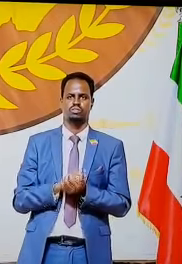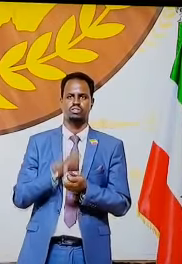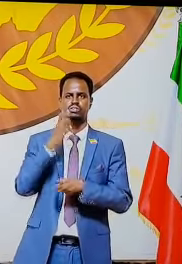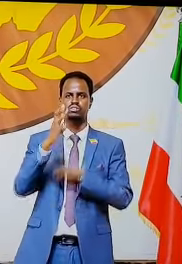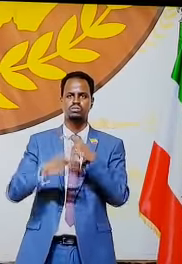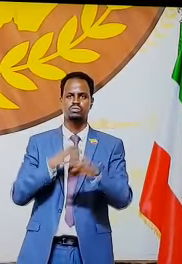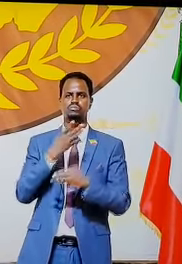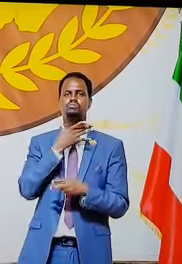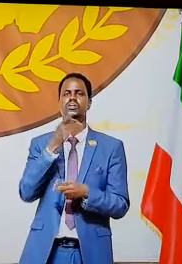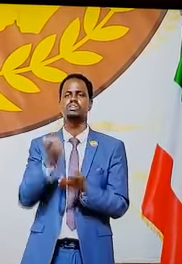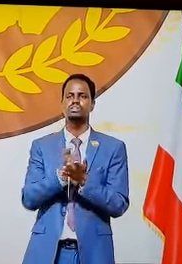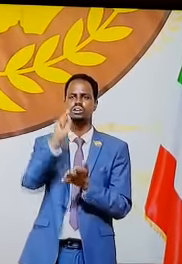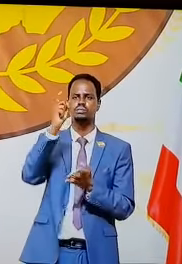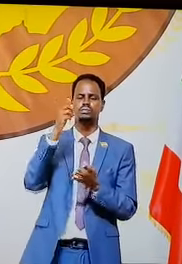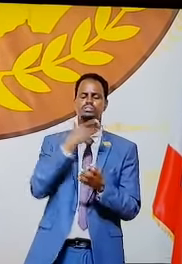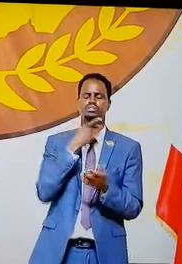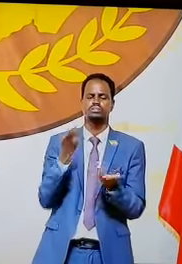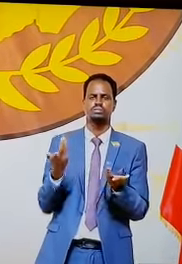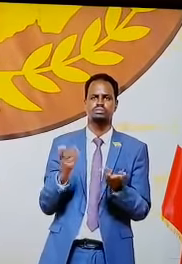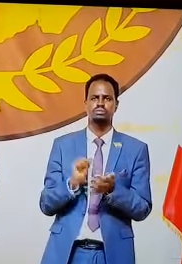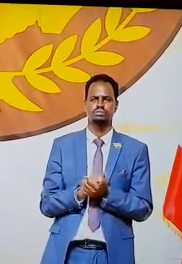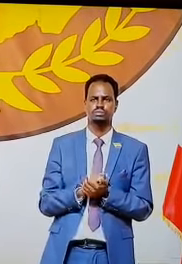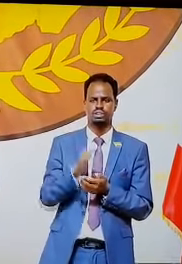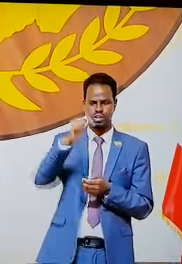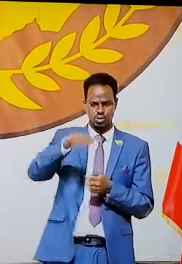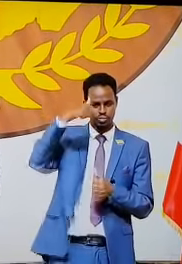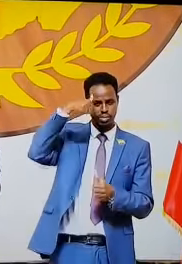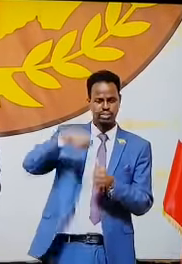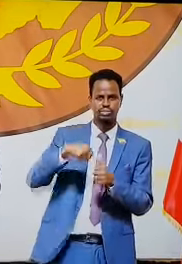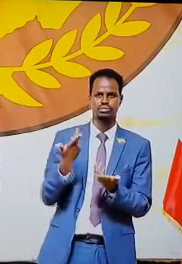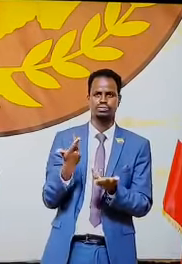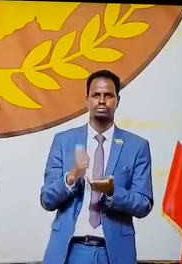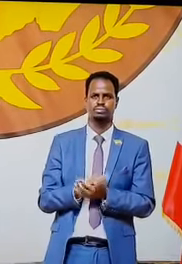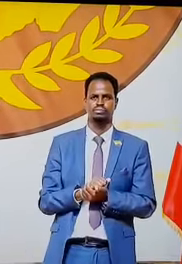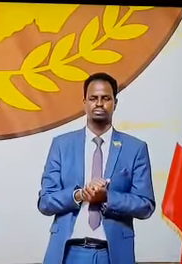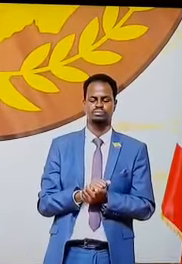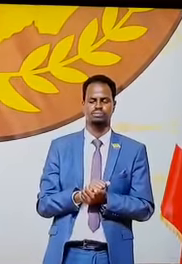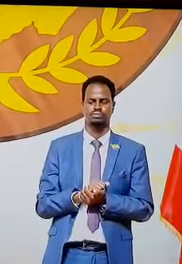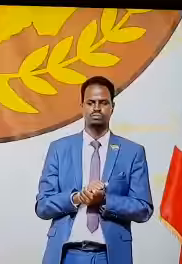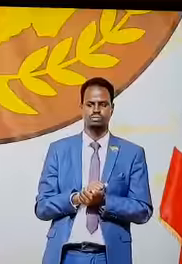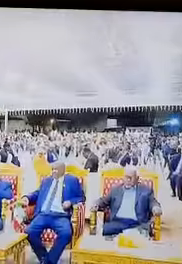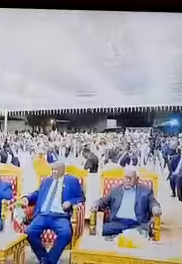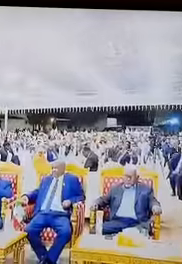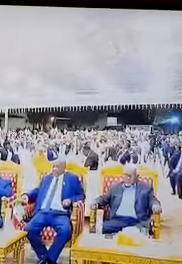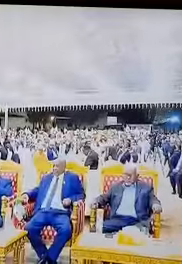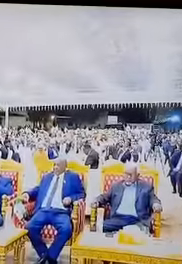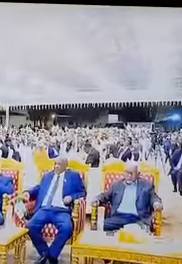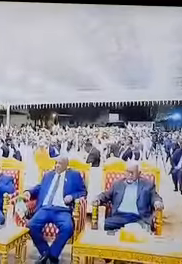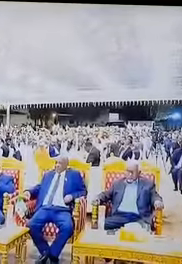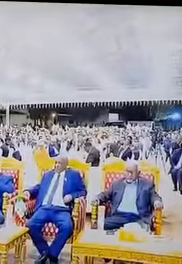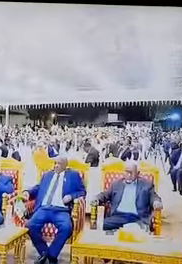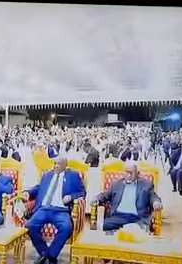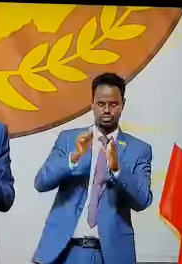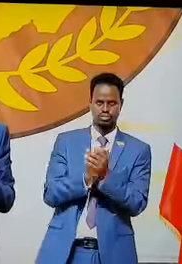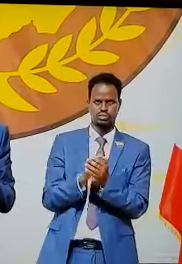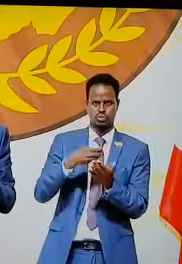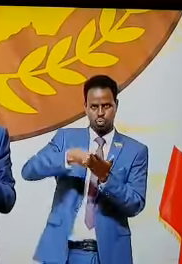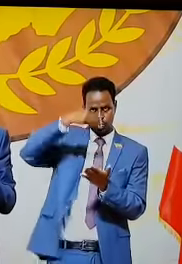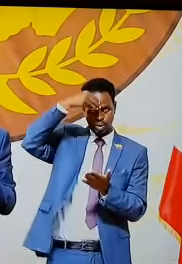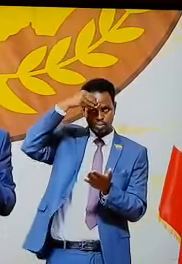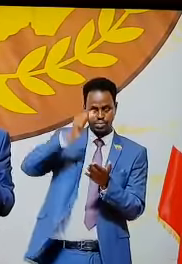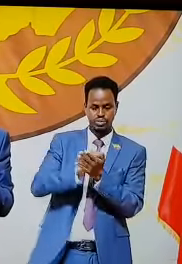ብሮረዩ ያምሩ ሸይሰዩ እምከ ማሐ ቀሰት ማለት ይንደልከ ለሶ ገለይ